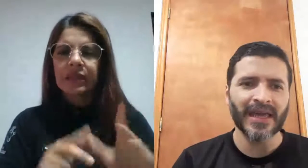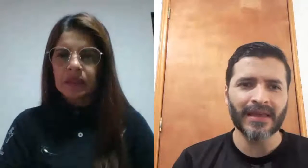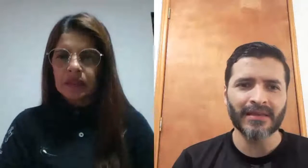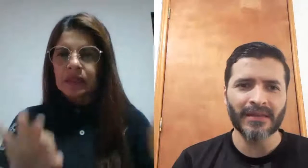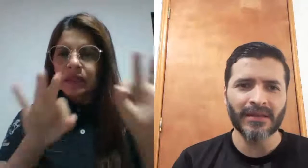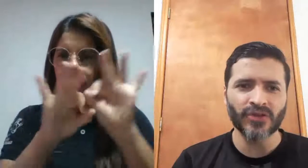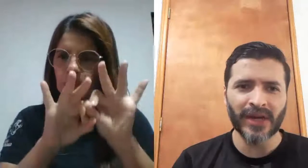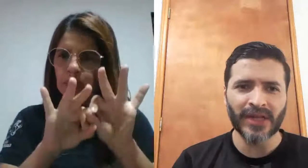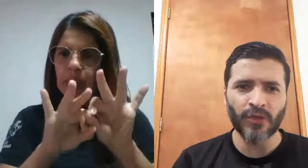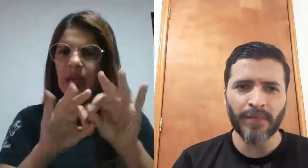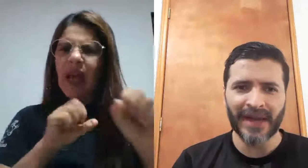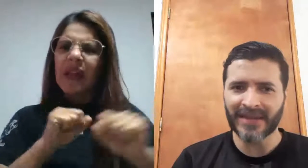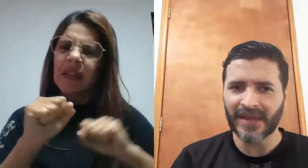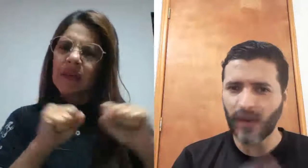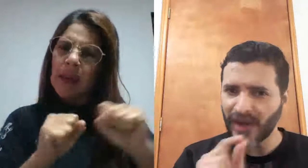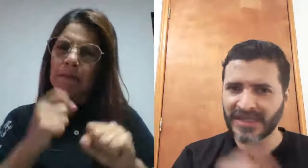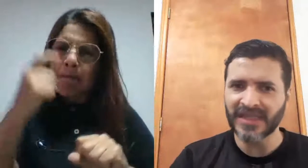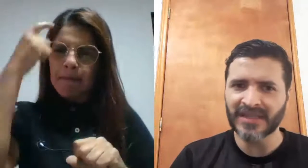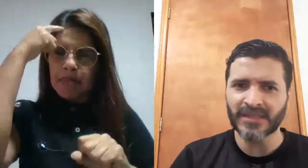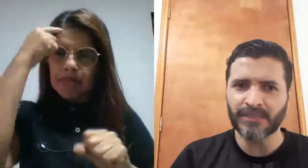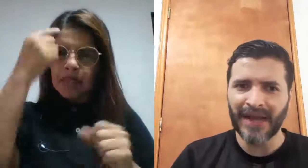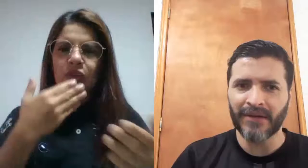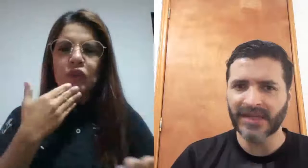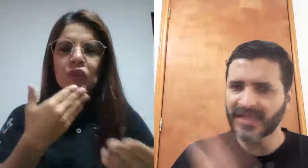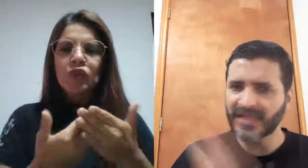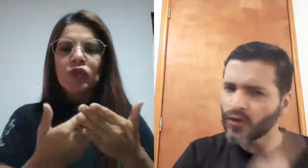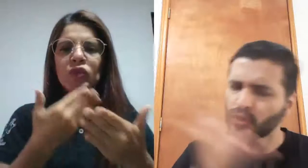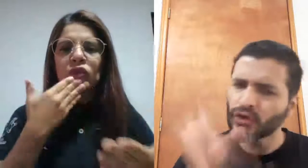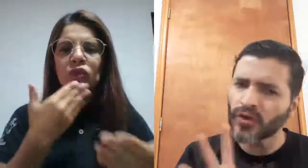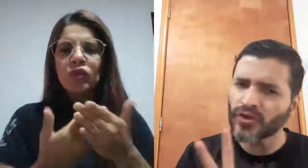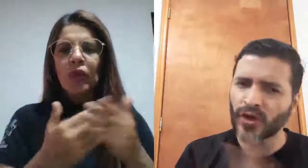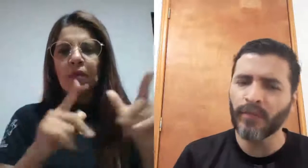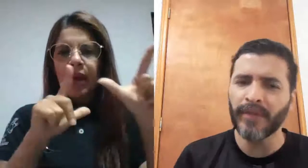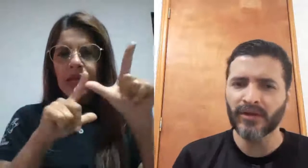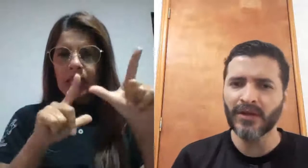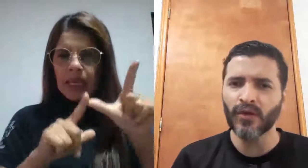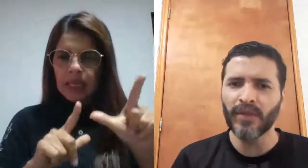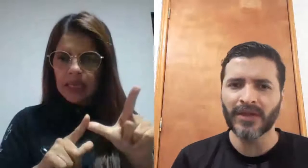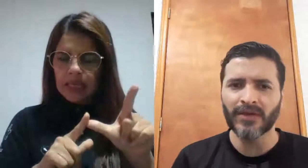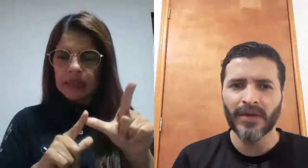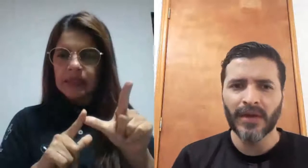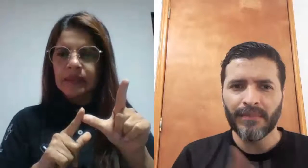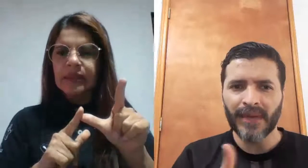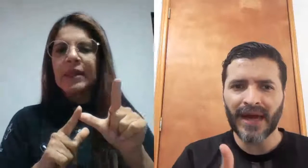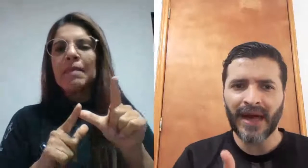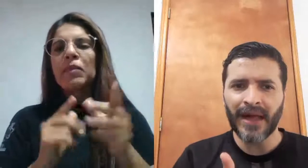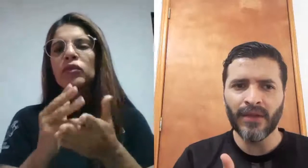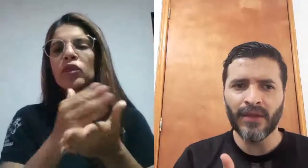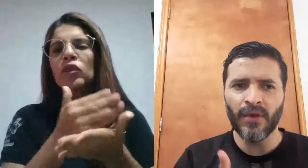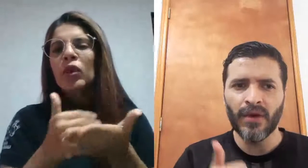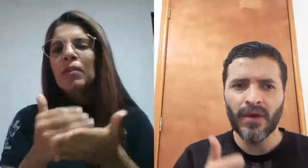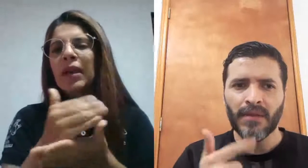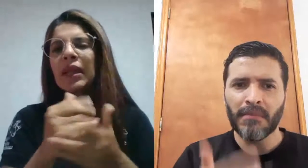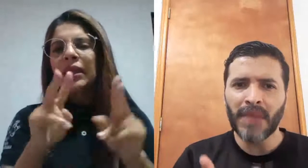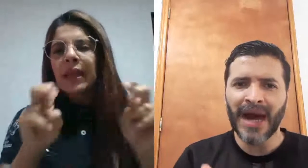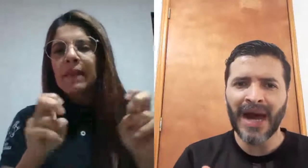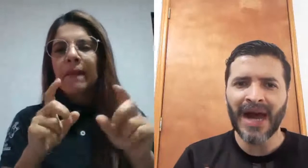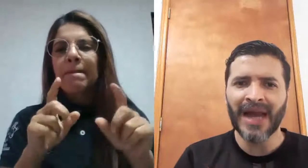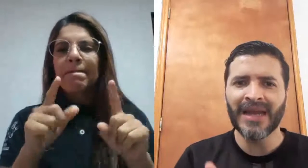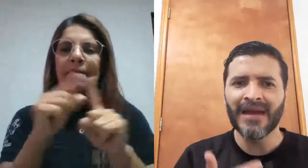oyentes, sobre la sopa de letras, con las siguientes palabras. Incluso yo todo eso se lo comparto en el documento.